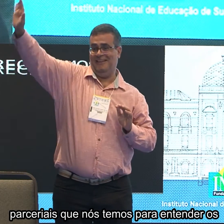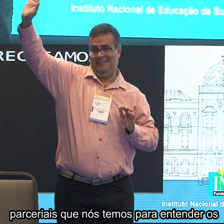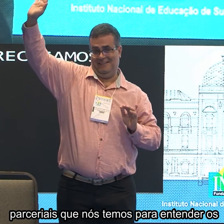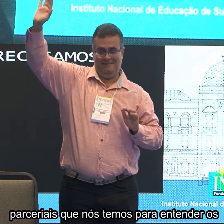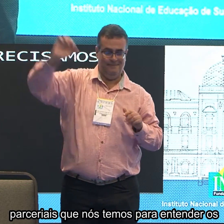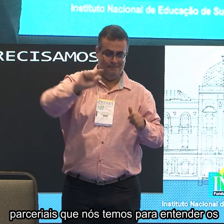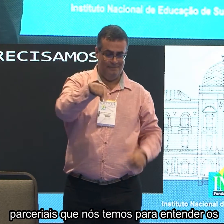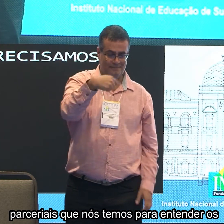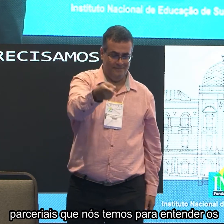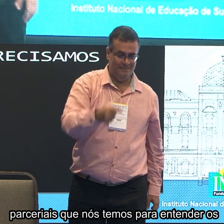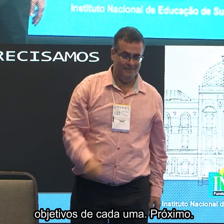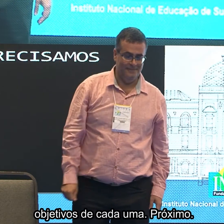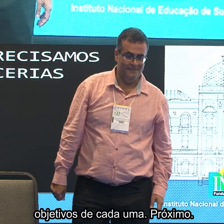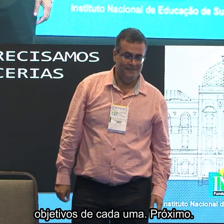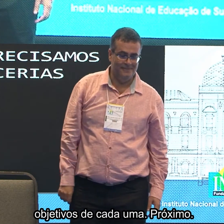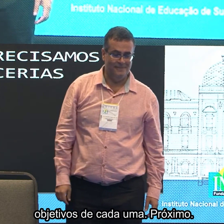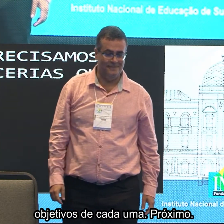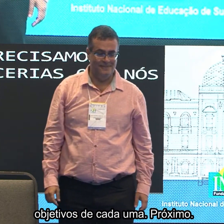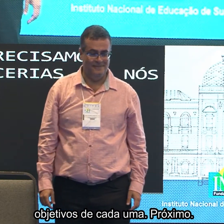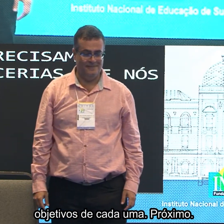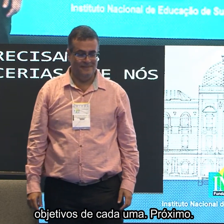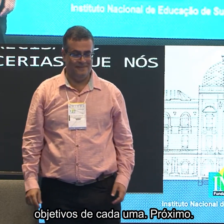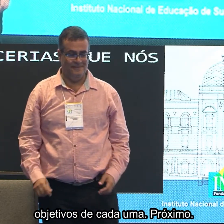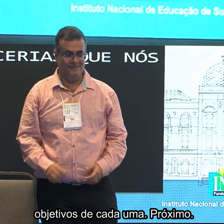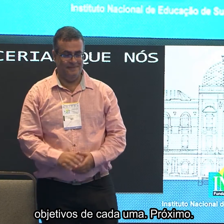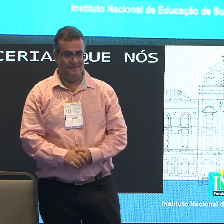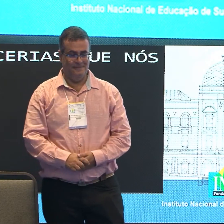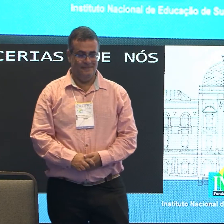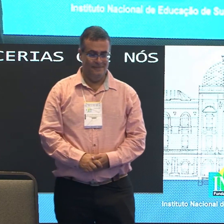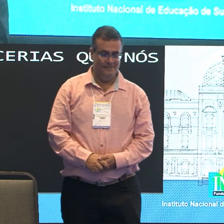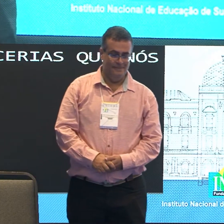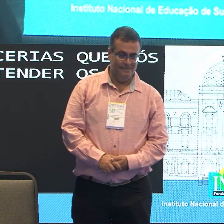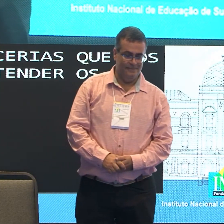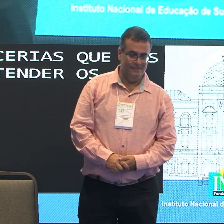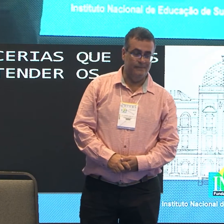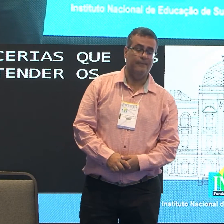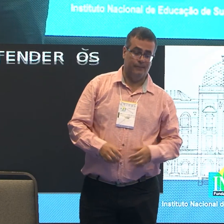então entender os objetivos de cada uma. Próximo.